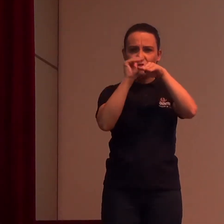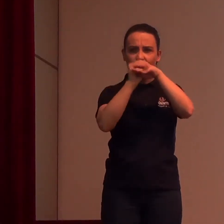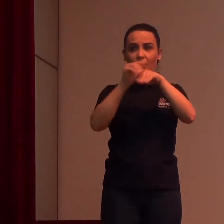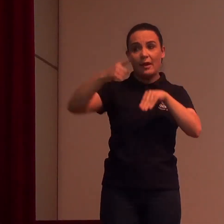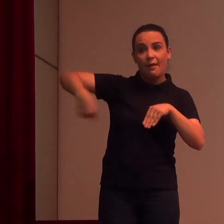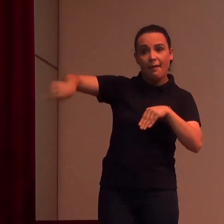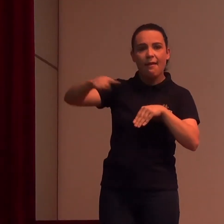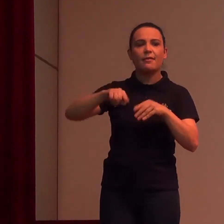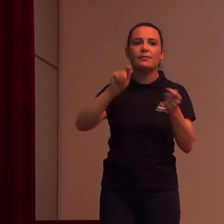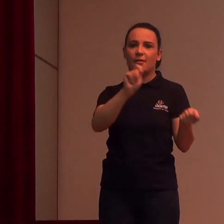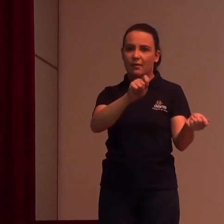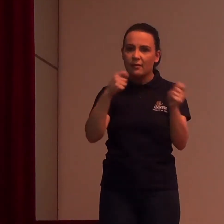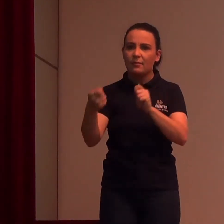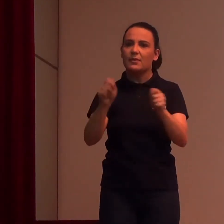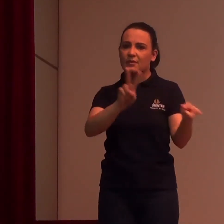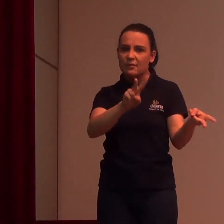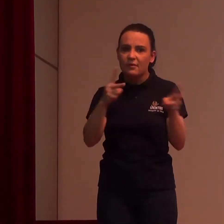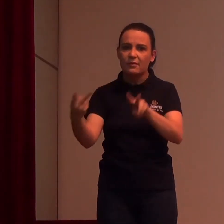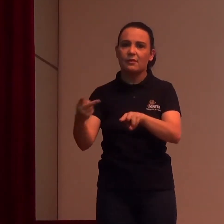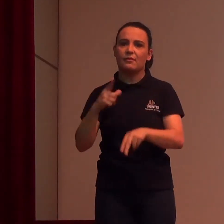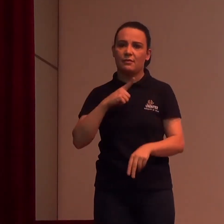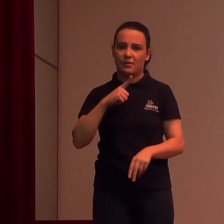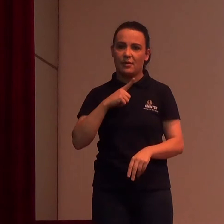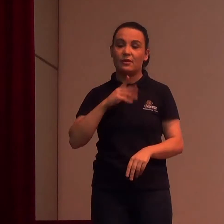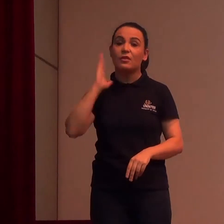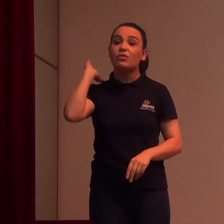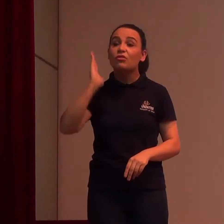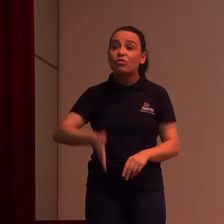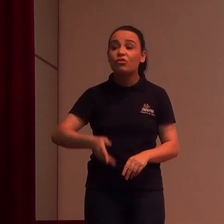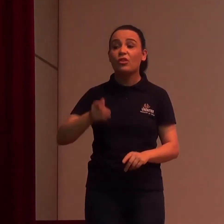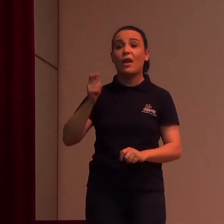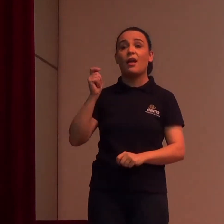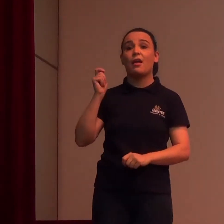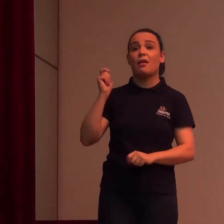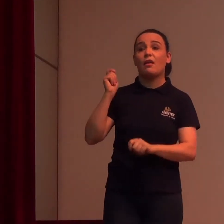do momento de efetivada a compra. Até tem uma jurisprudência já que deu